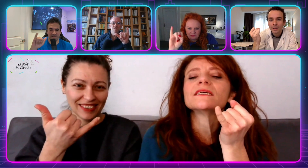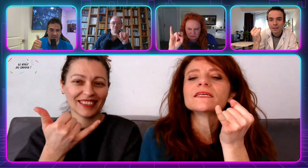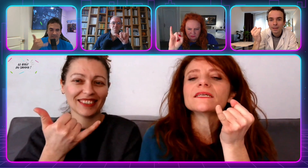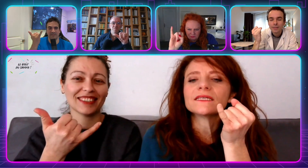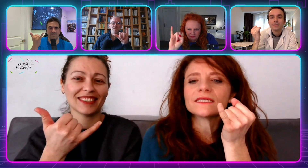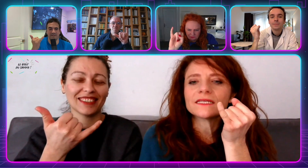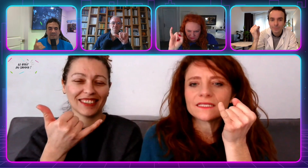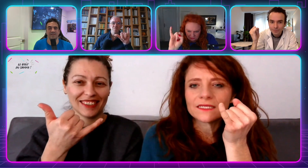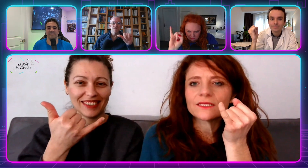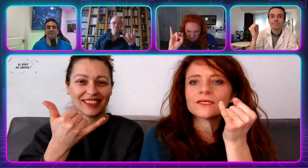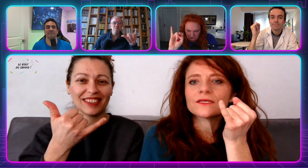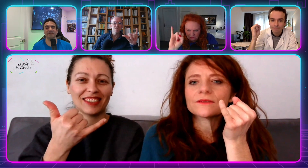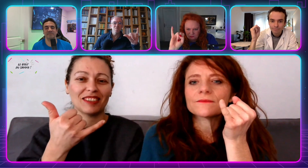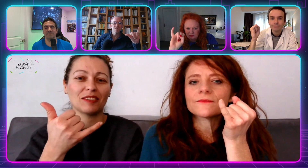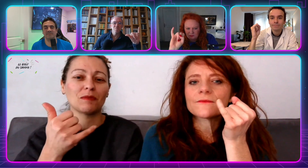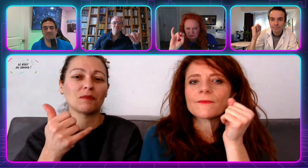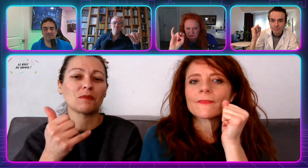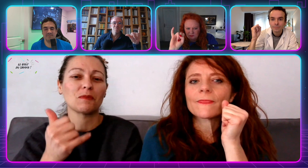Ok.